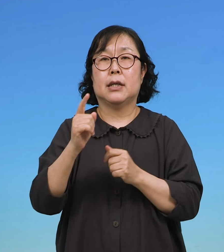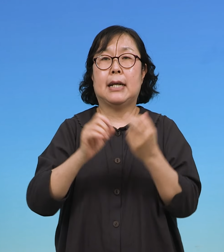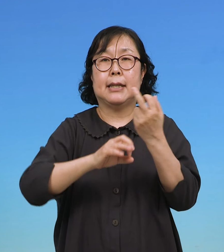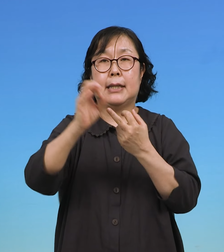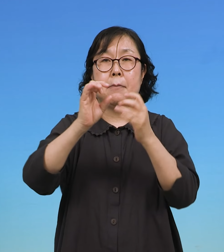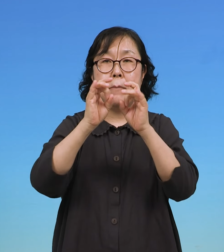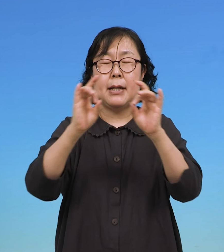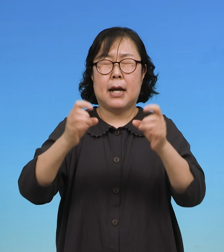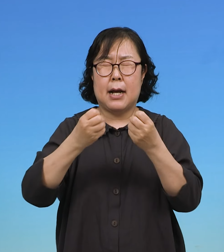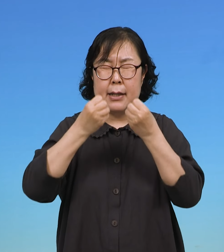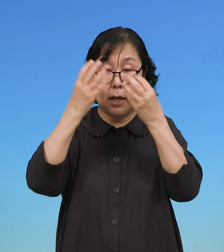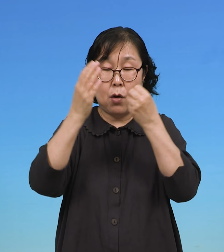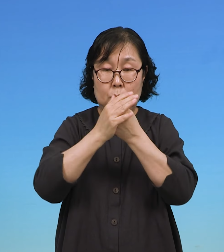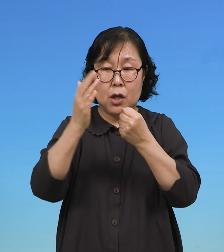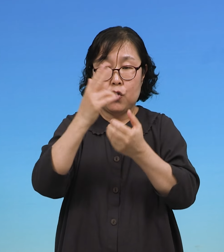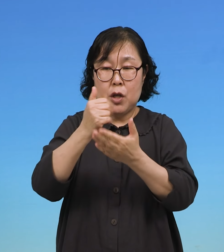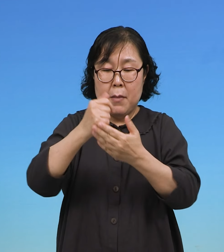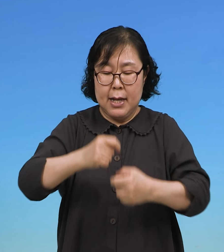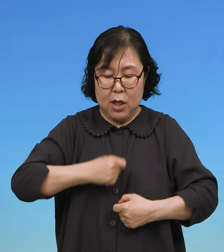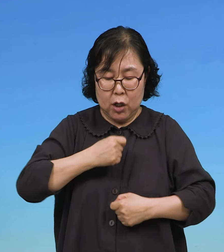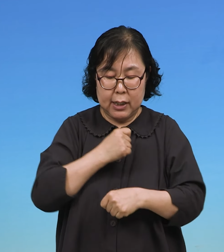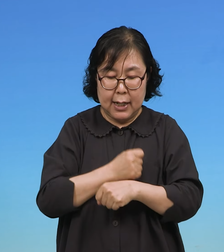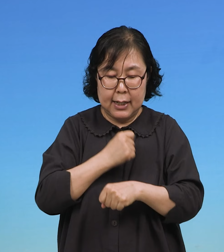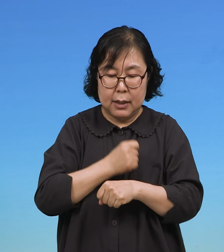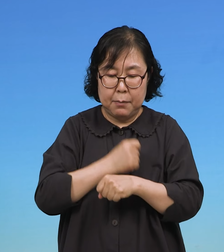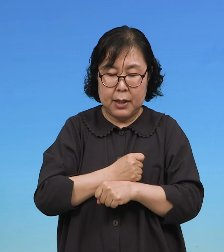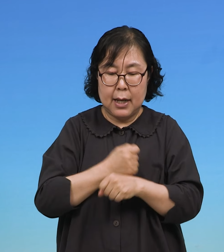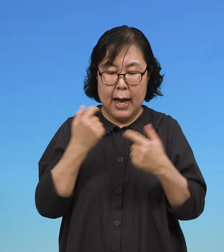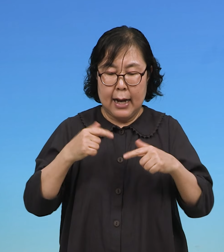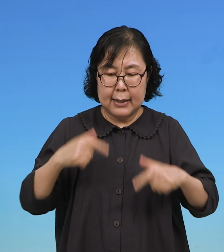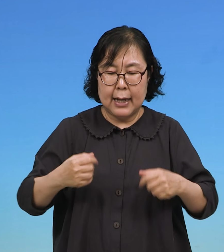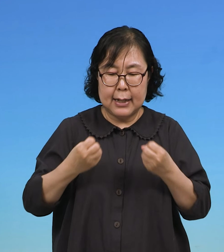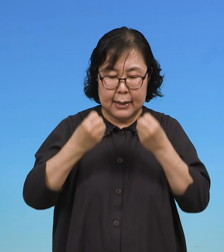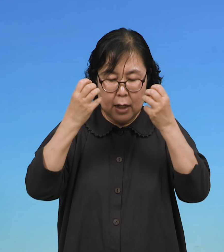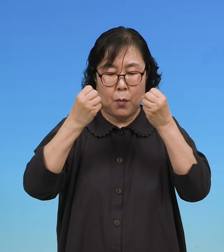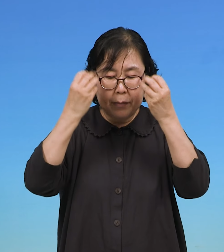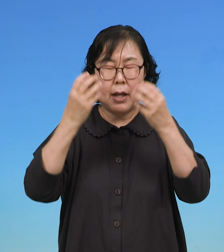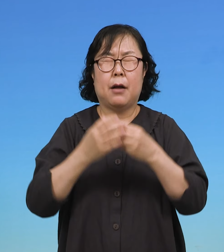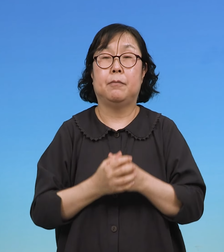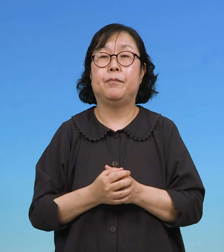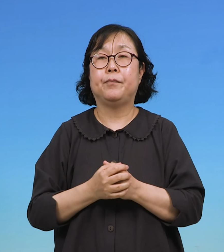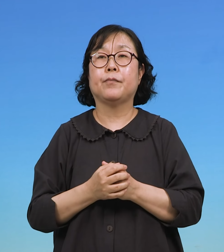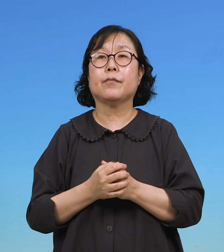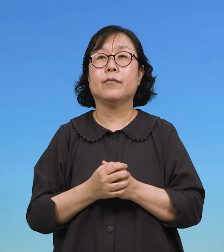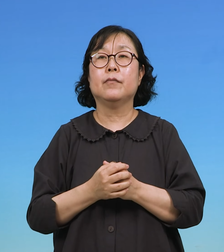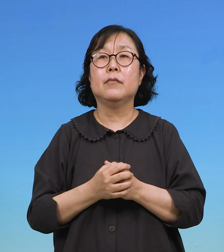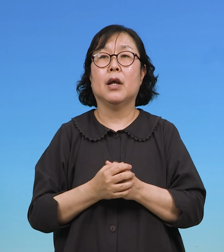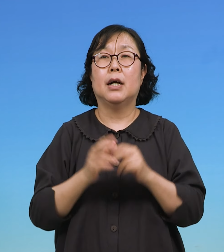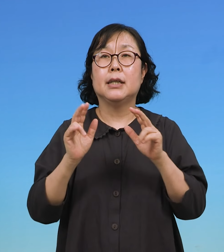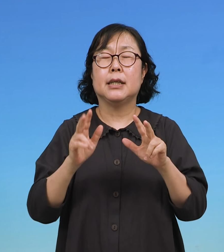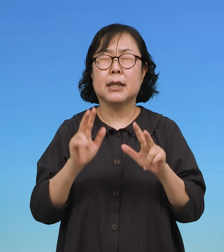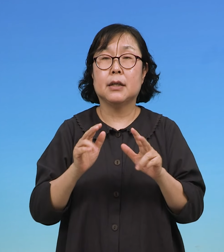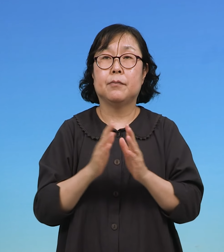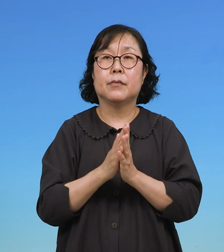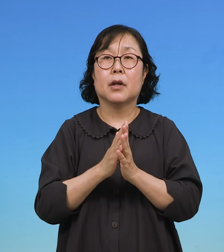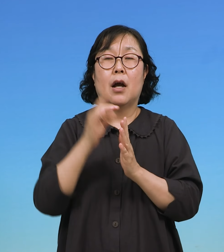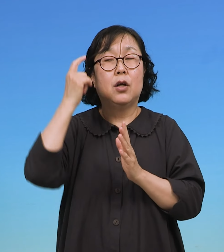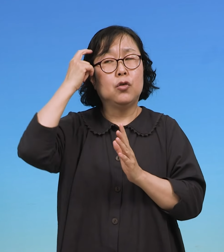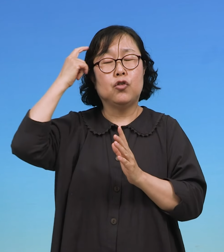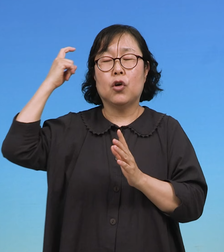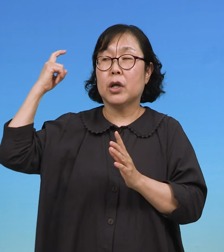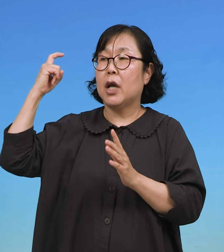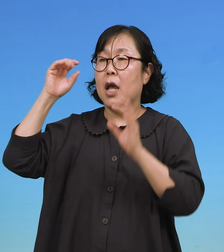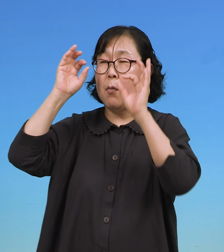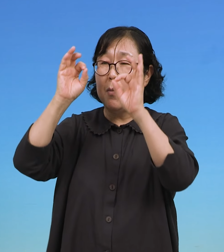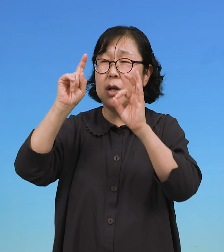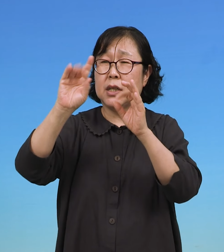크시도도이다. 개척하고 한 7년 8년 차 되니까요, 사실 안 그렇다 그랬지만 지금 되돌아보면